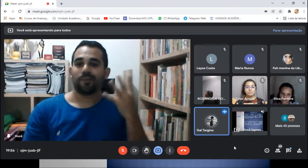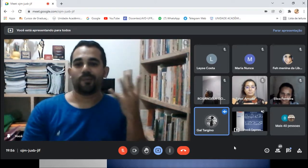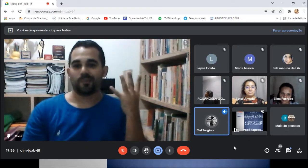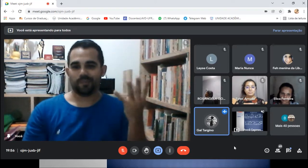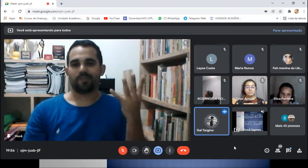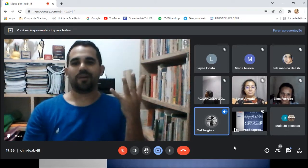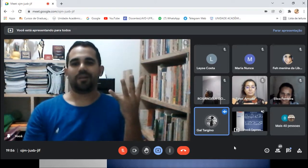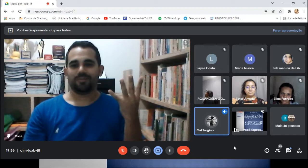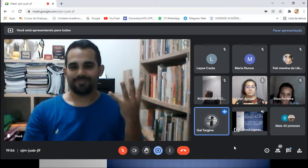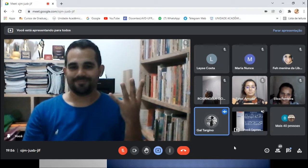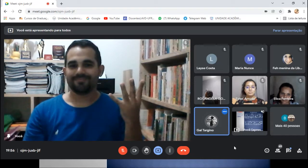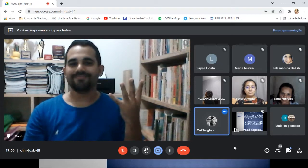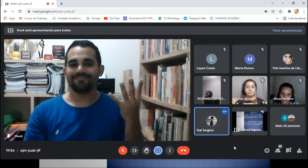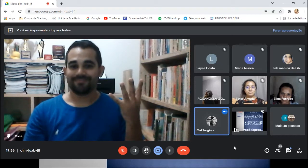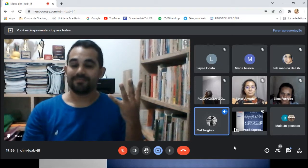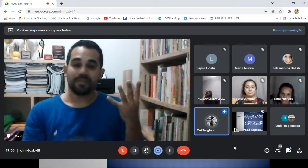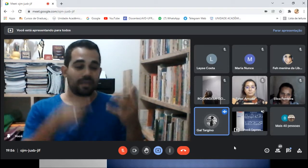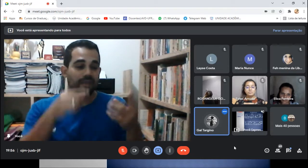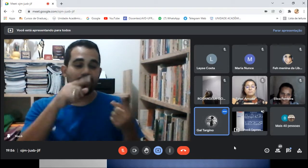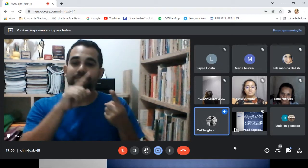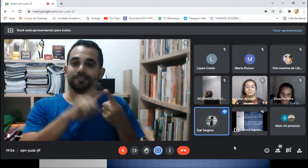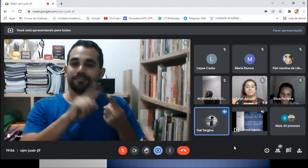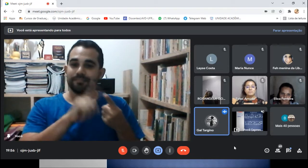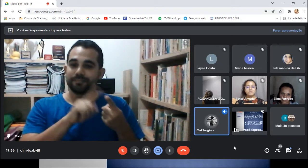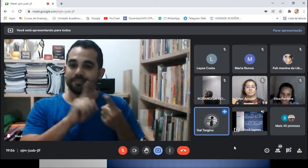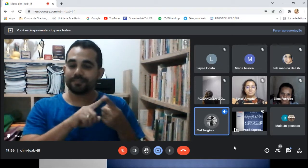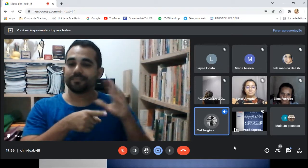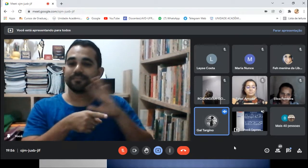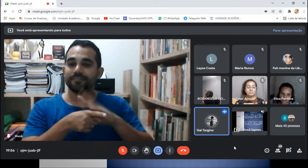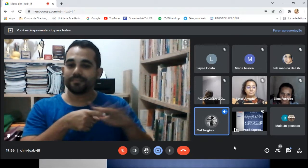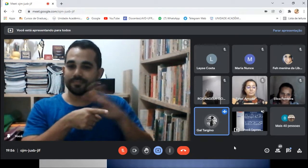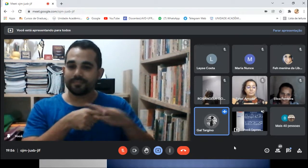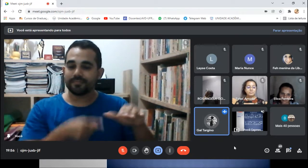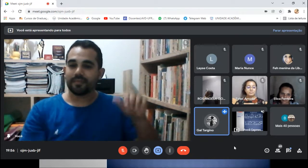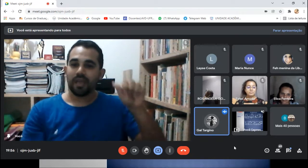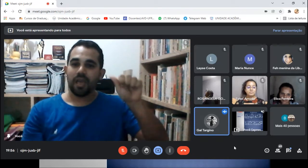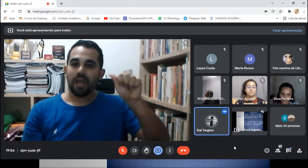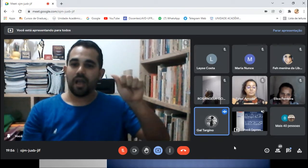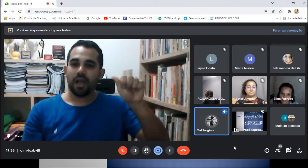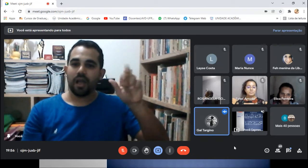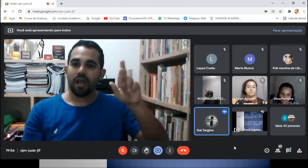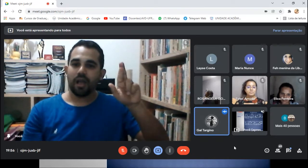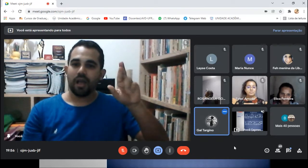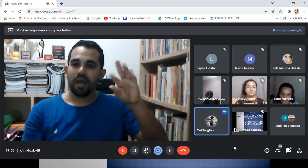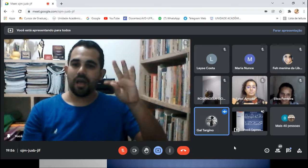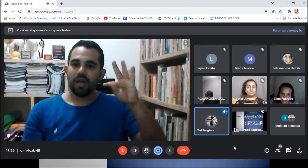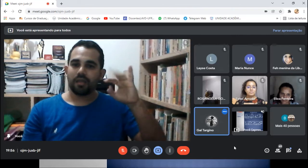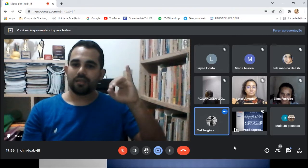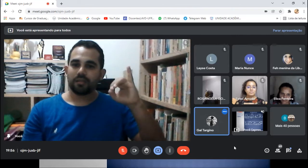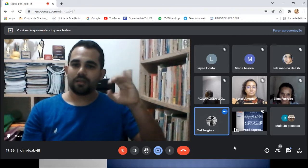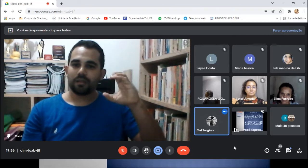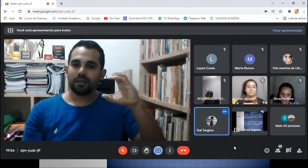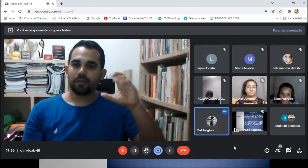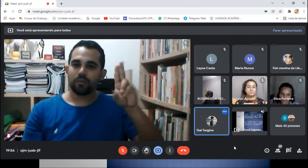falada, a fonética, possuem 4 áreas que são necessárias para compreender, né?